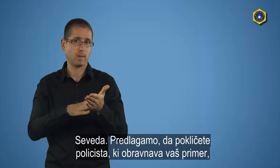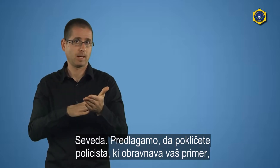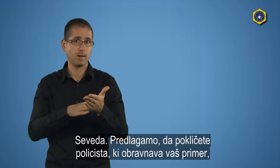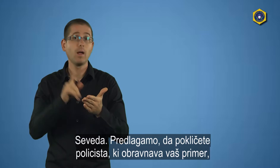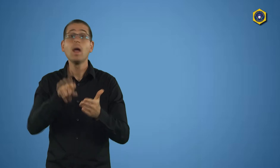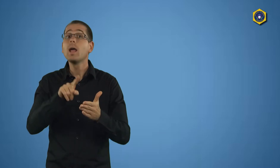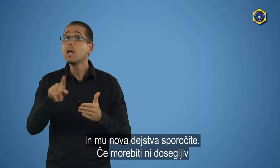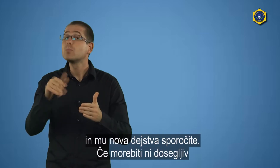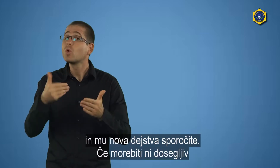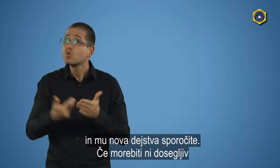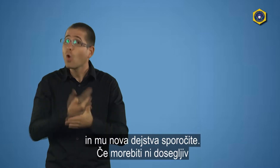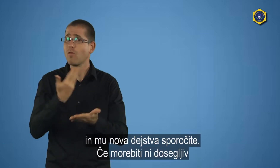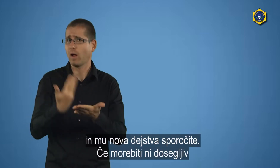dejstva sporočite.